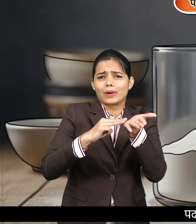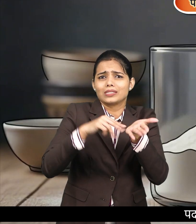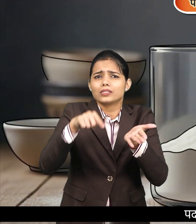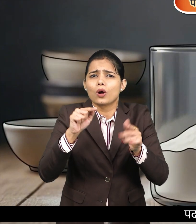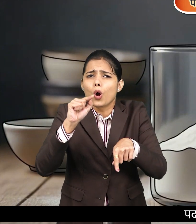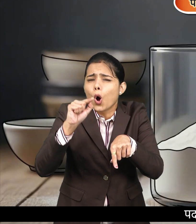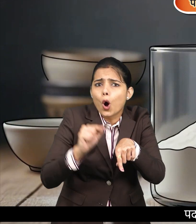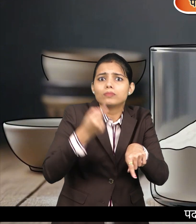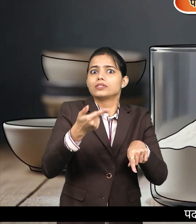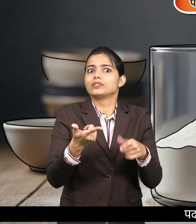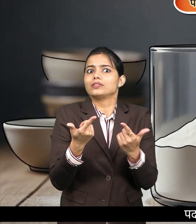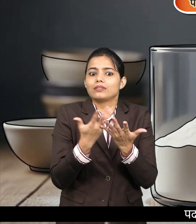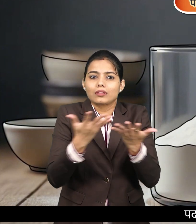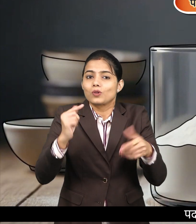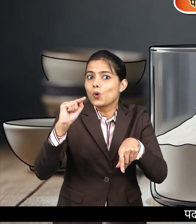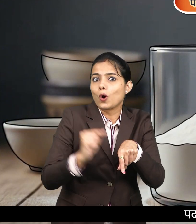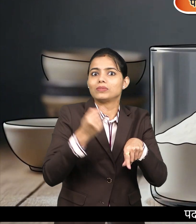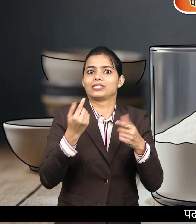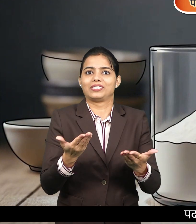पदार्थ स्थान घेरता है।